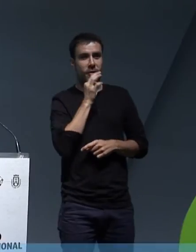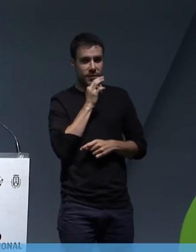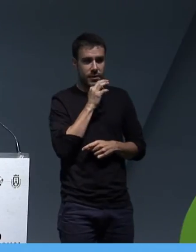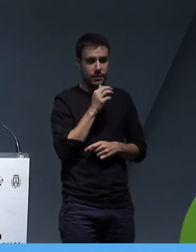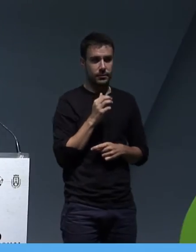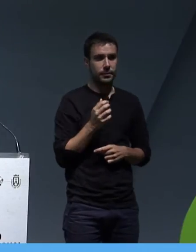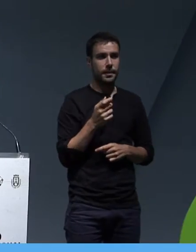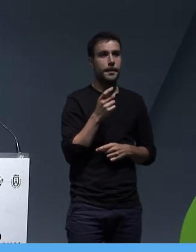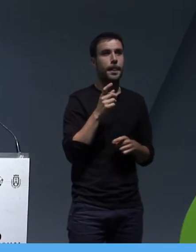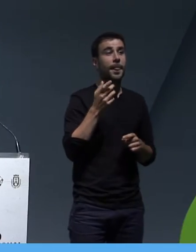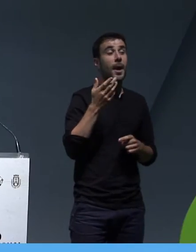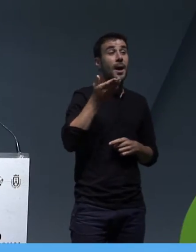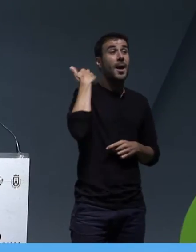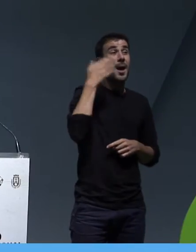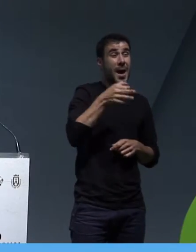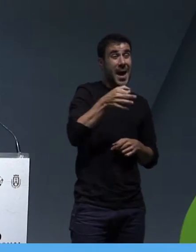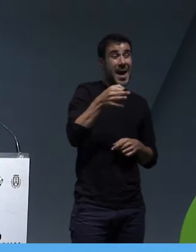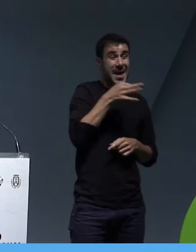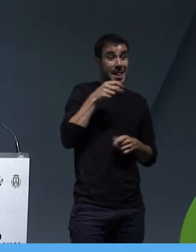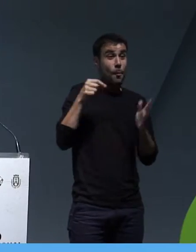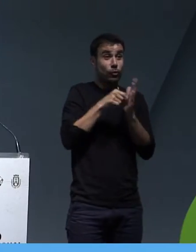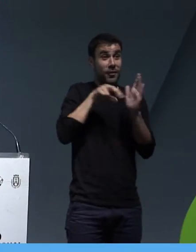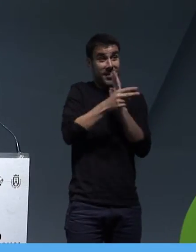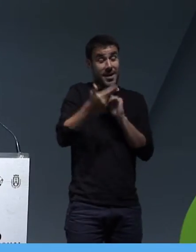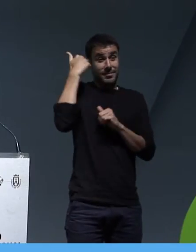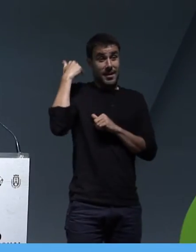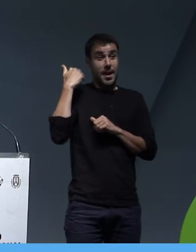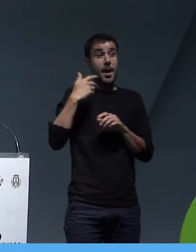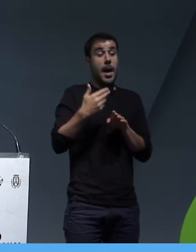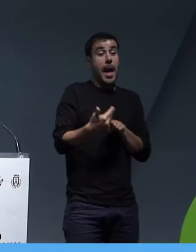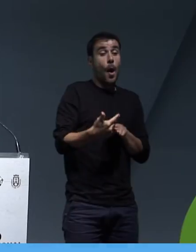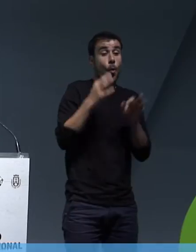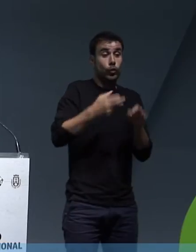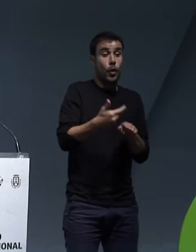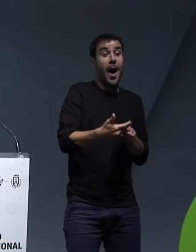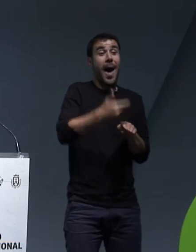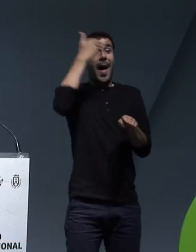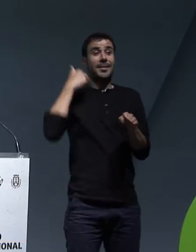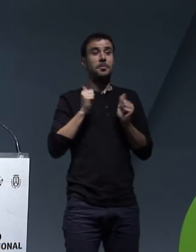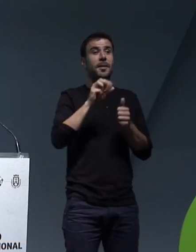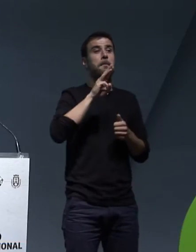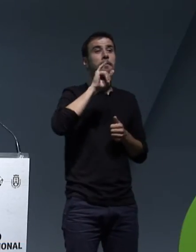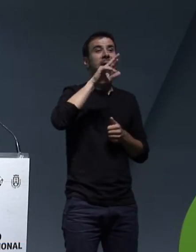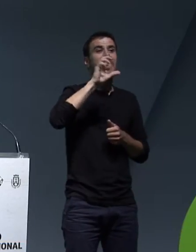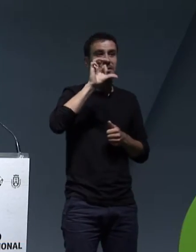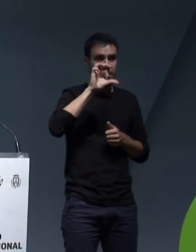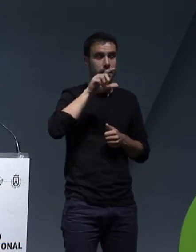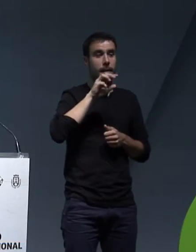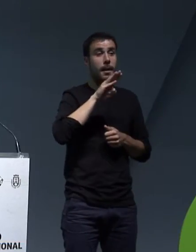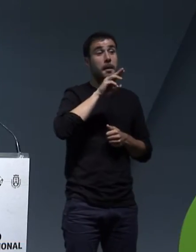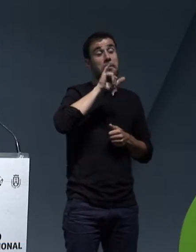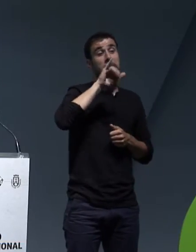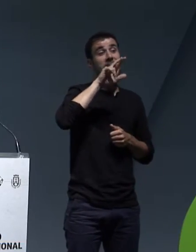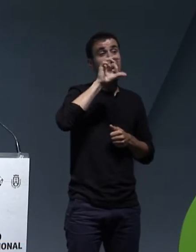¿Cómo era la isla desde esa perspectiva antes de la puesta en marcha del PIRS, acrónimo que se